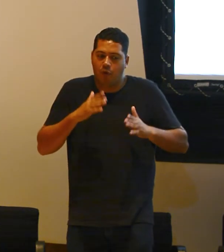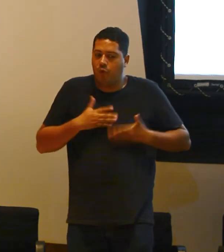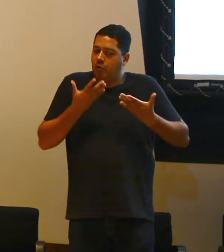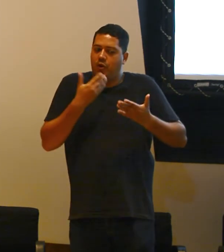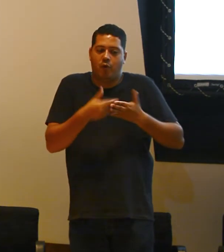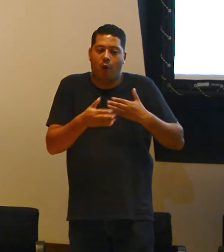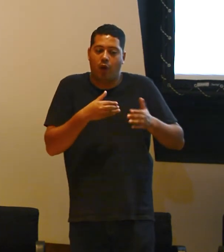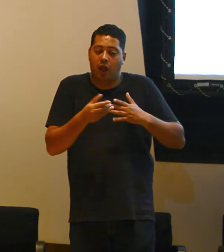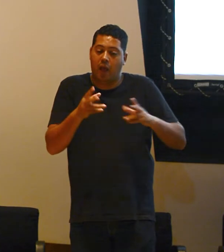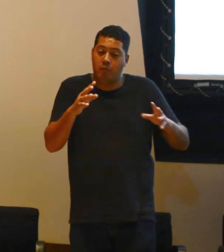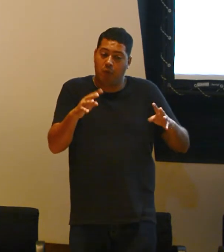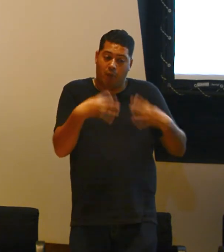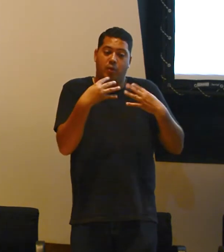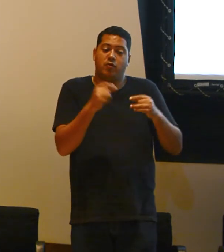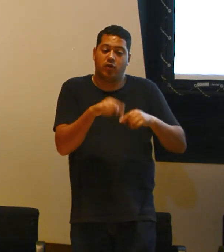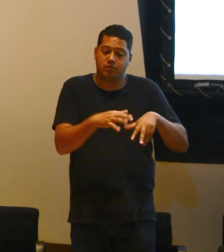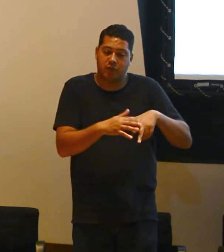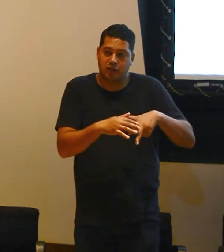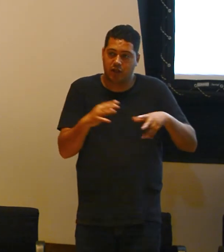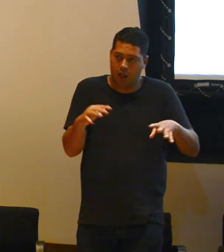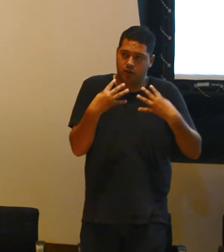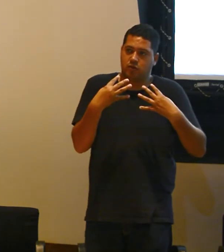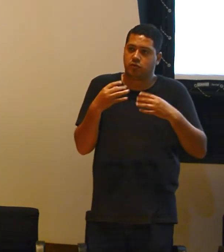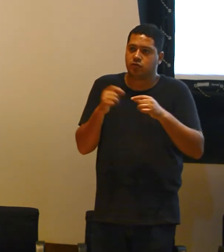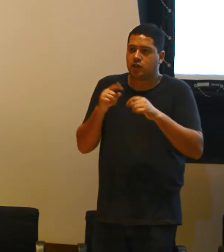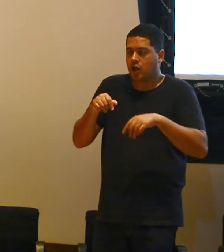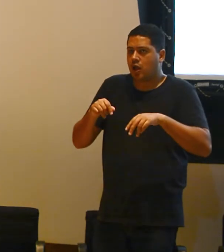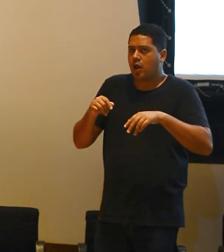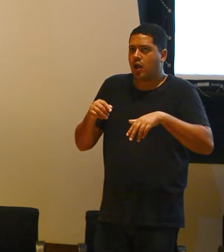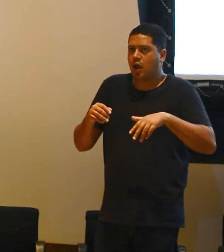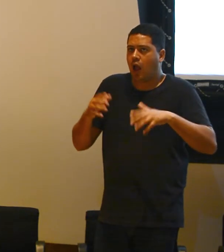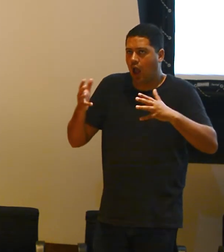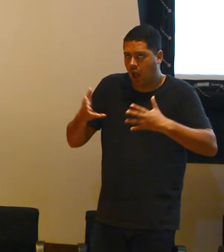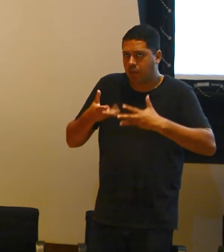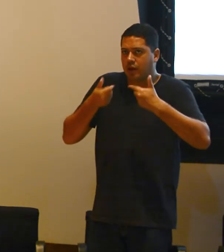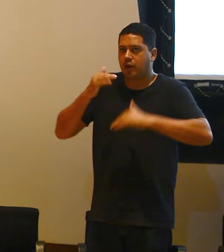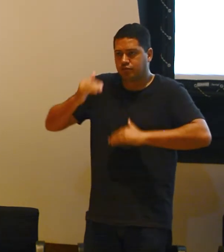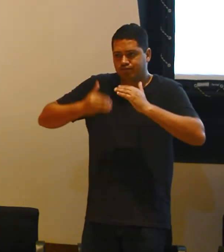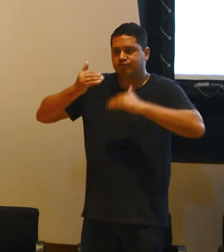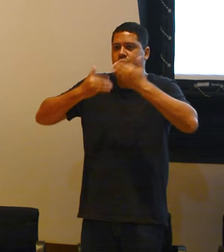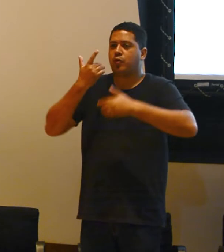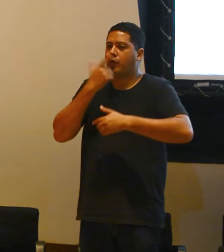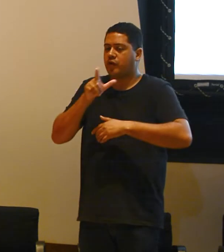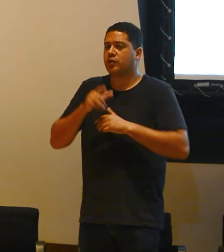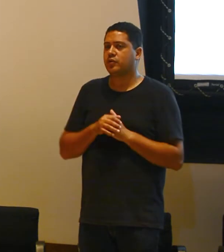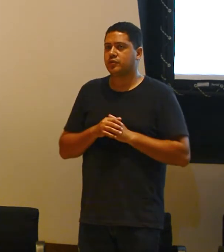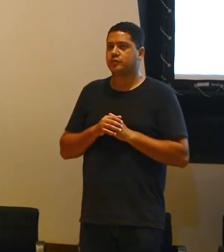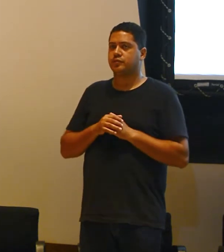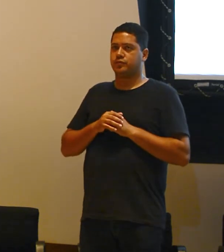esse paciente para a gente fazer com que essa habilidade, né, esse desempenho vai sempre avançando.